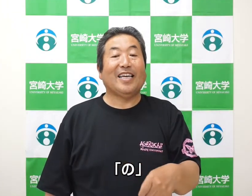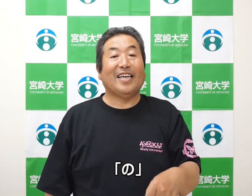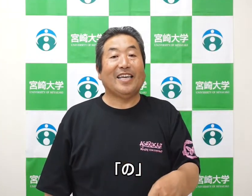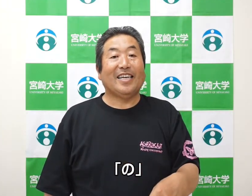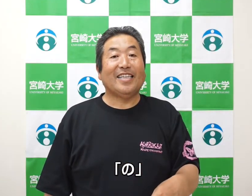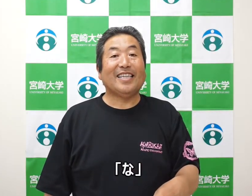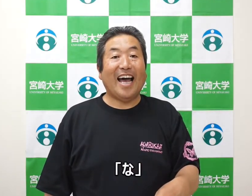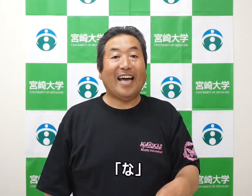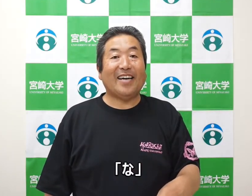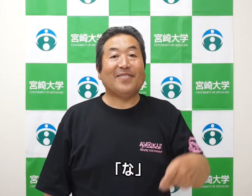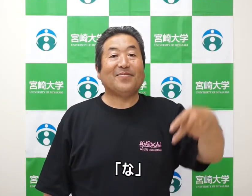な